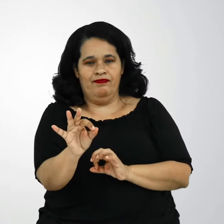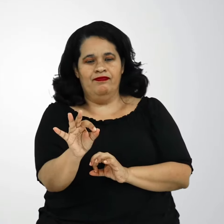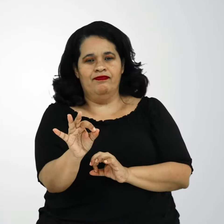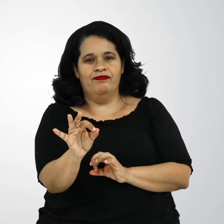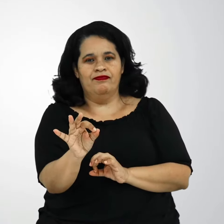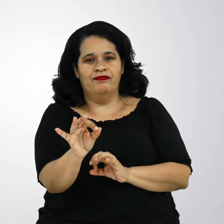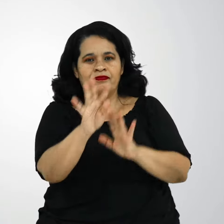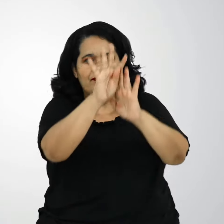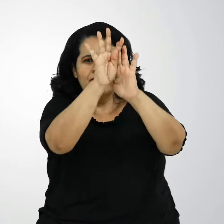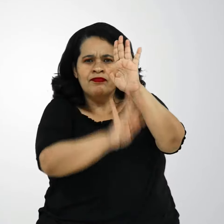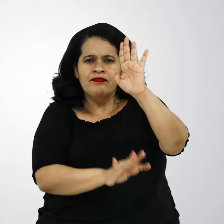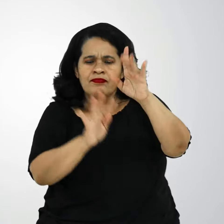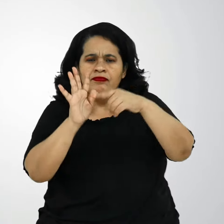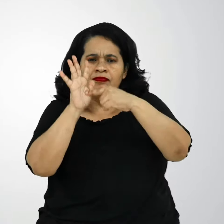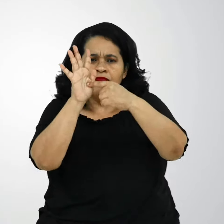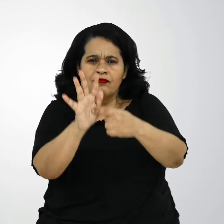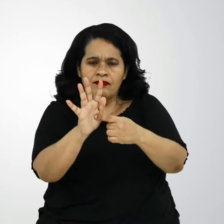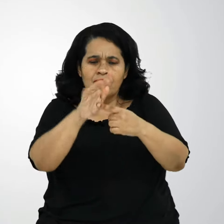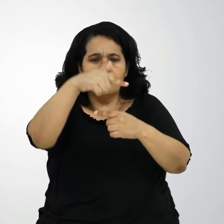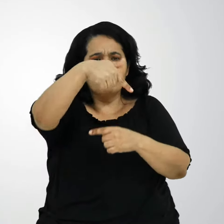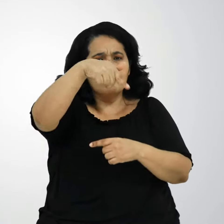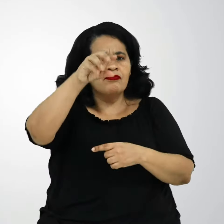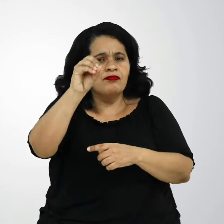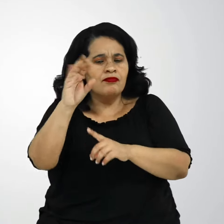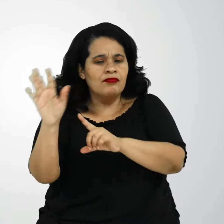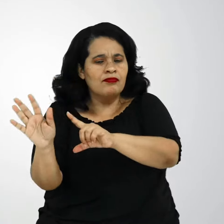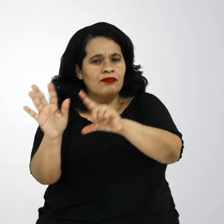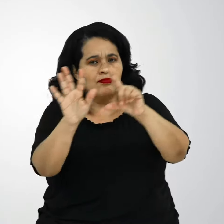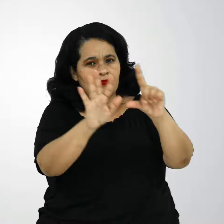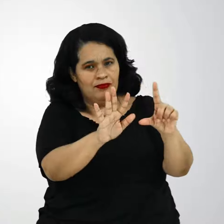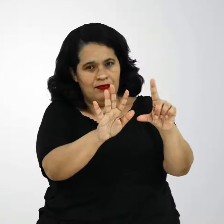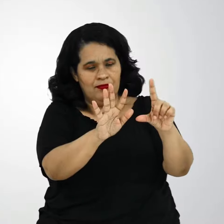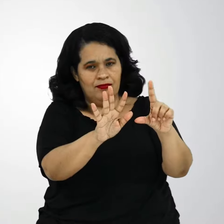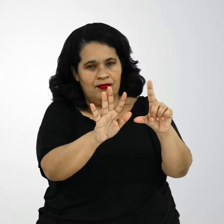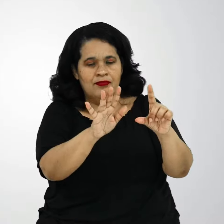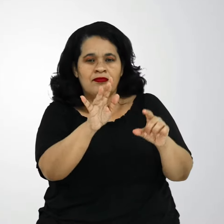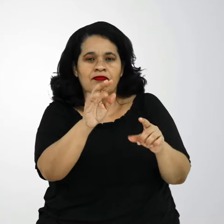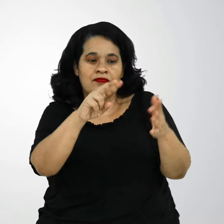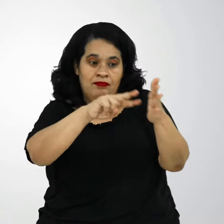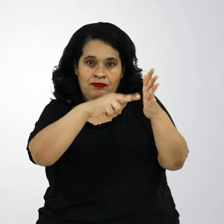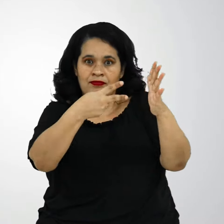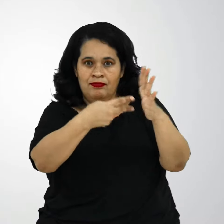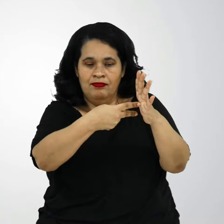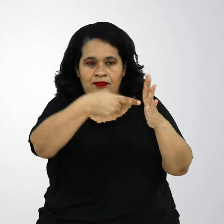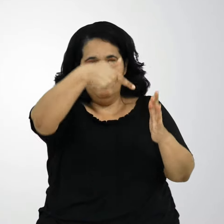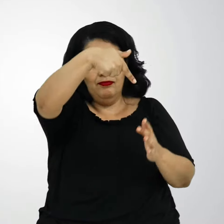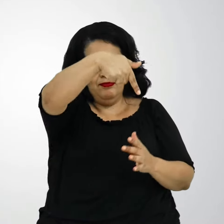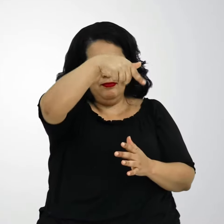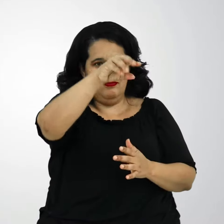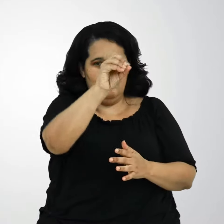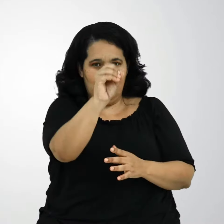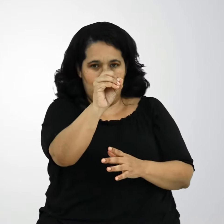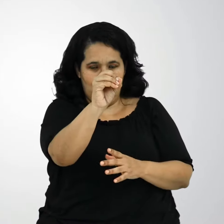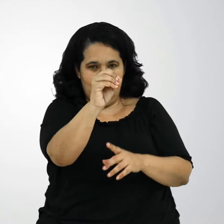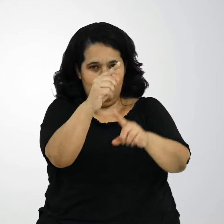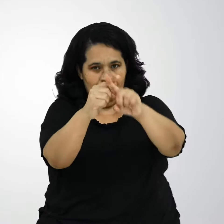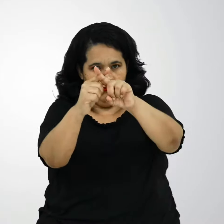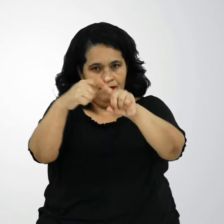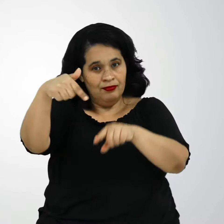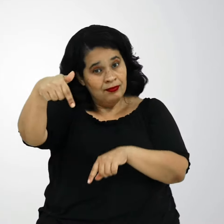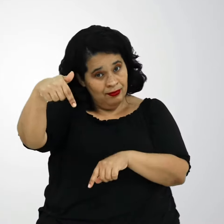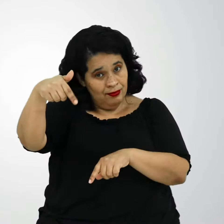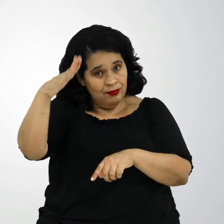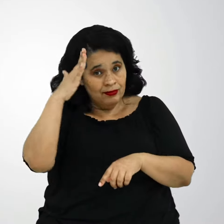texto original, nós vamos entender que são 70 períodos de 7. 70 semanas, 70 períodos de 7. Né? 7 e 7. E o texto